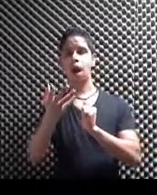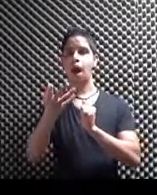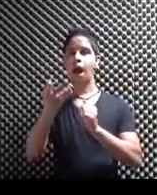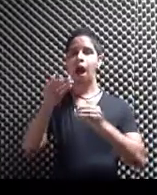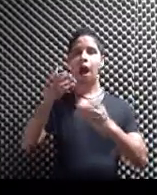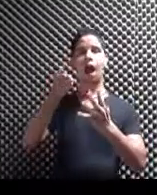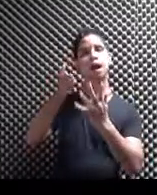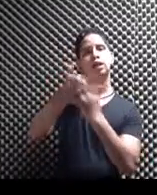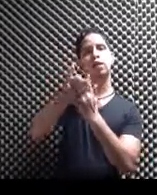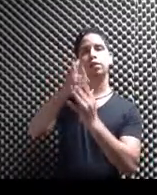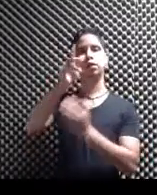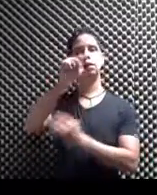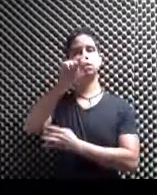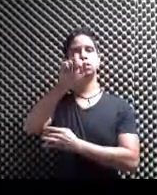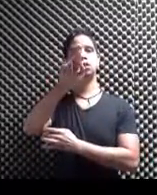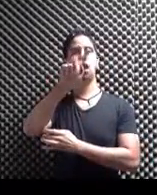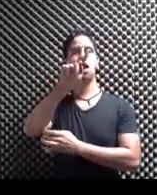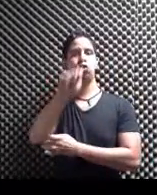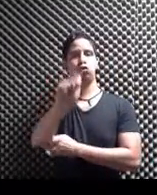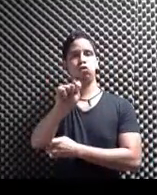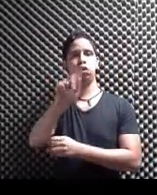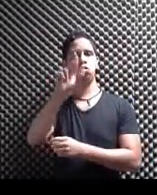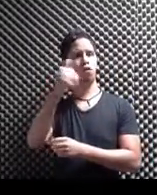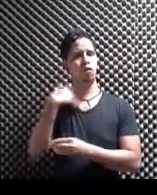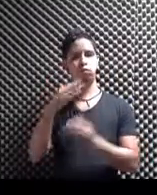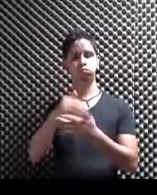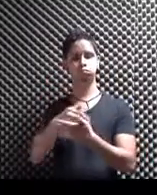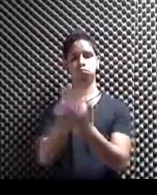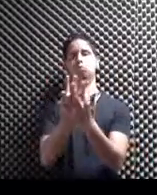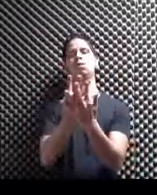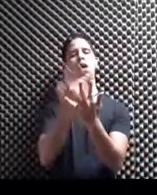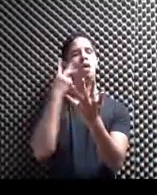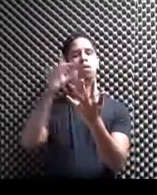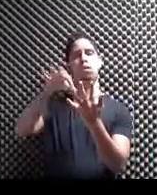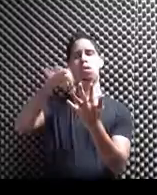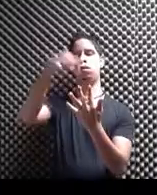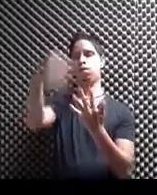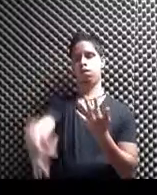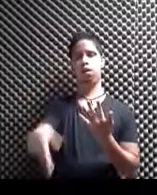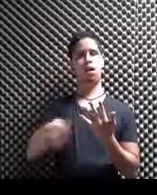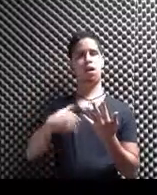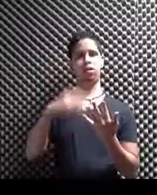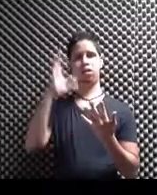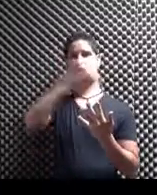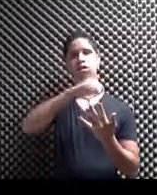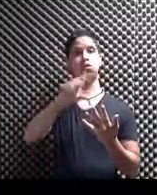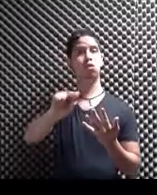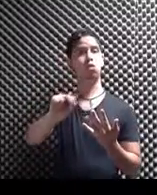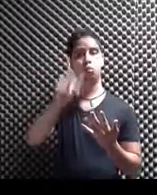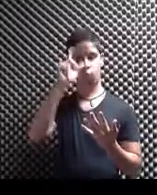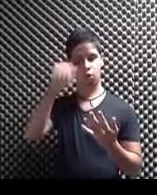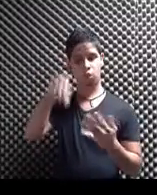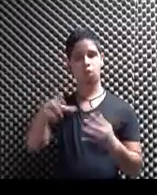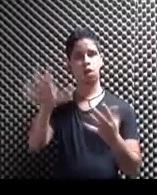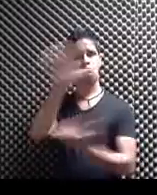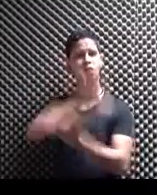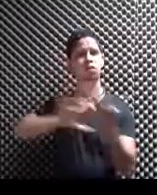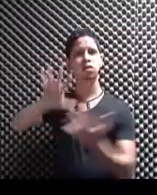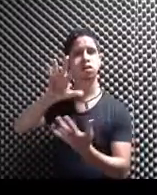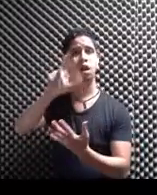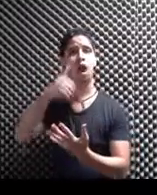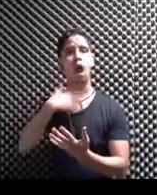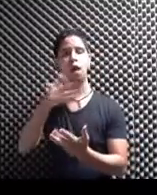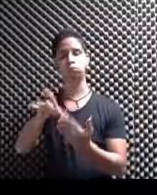no leernos unas cartas por decir vamos a sacar tres cartas a ver qué nos dicen No Exacto Porque nos puede confundir ¿Ve? O sea, es